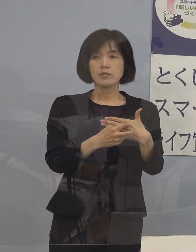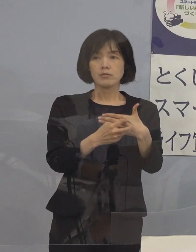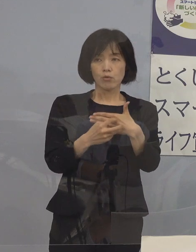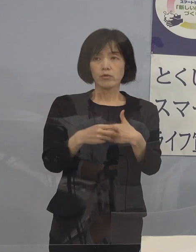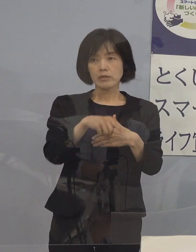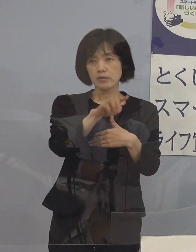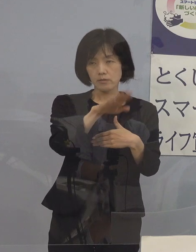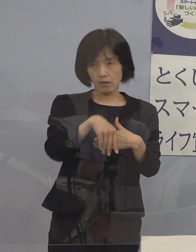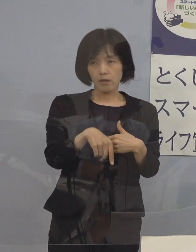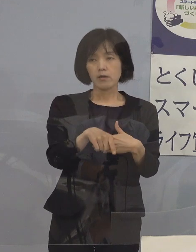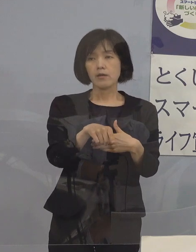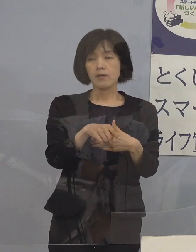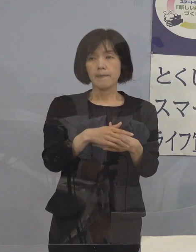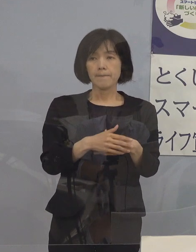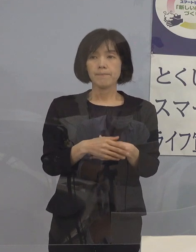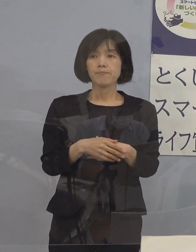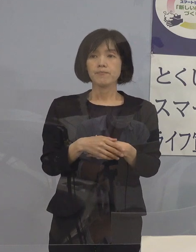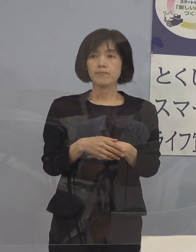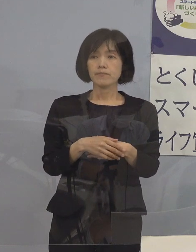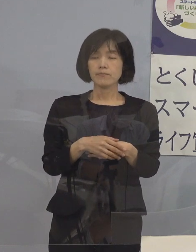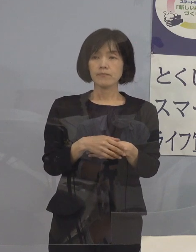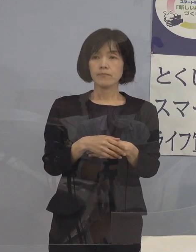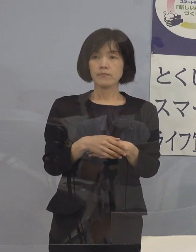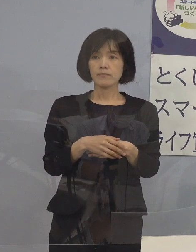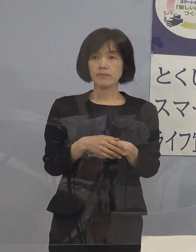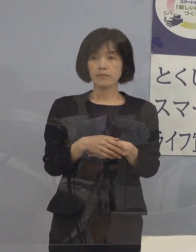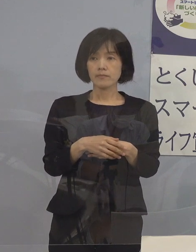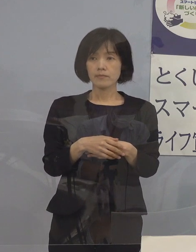ているということになります。